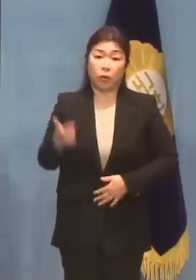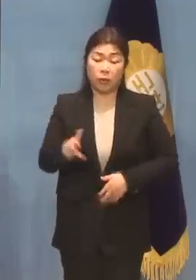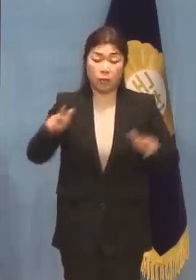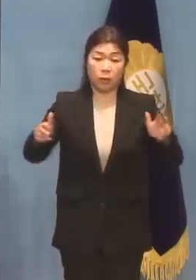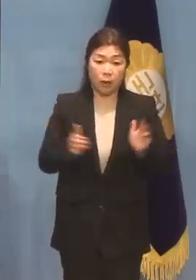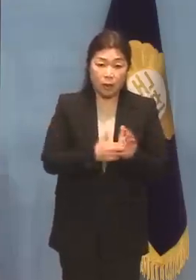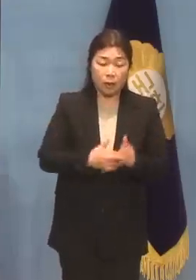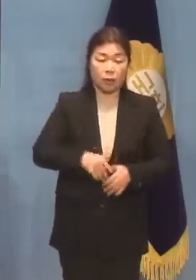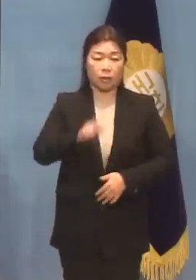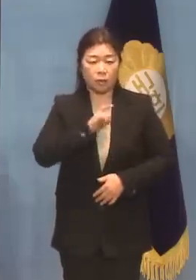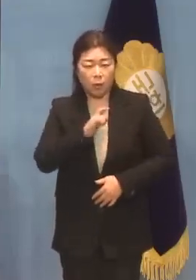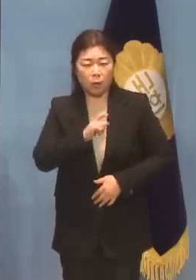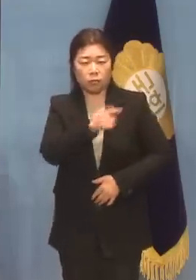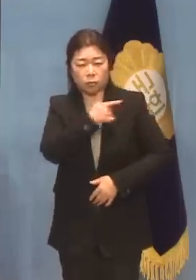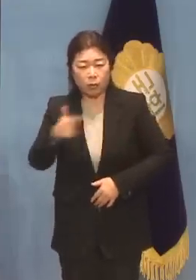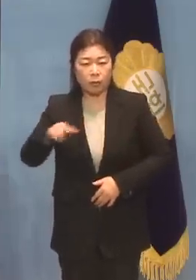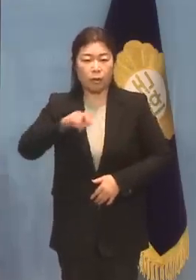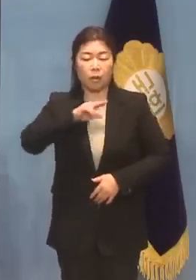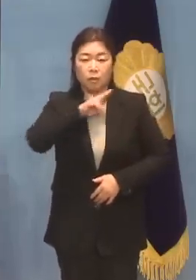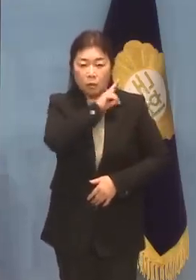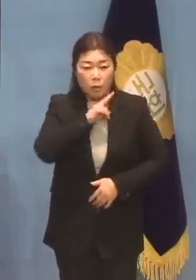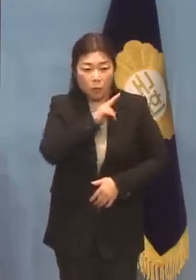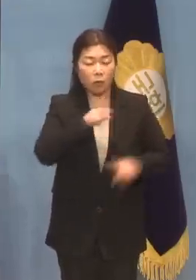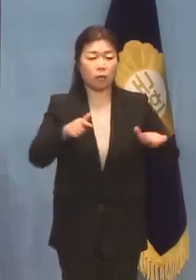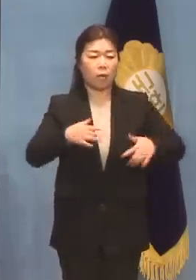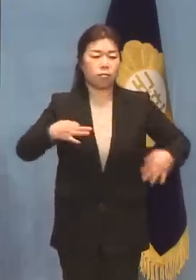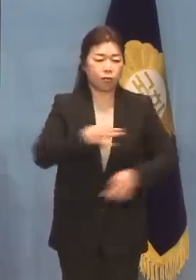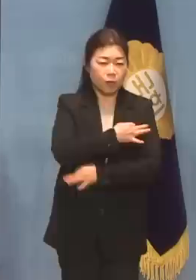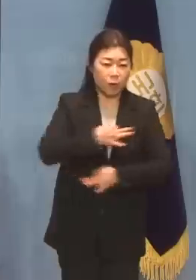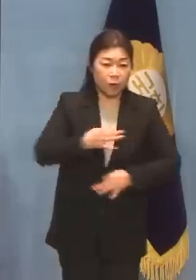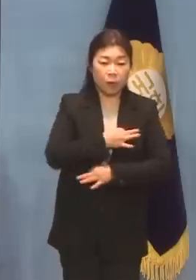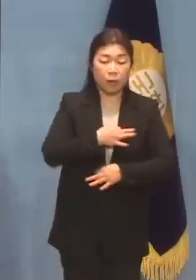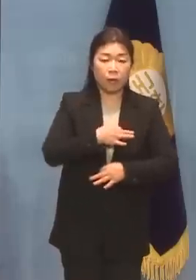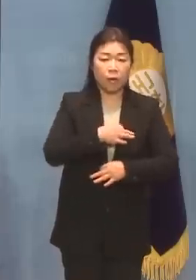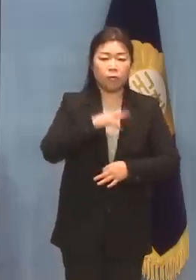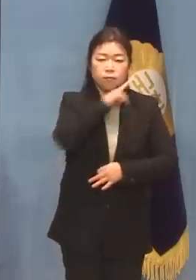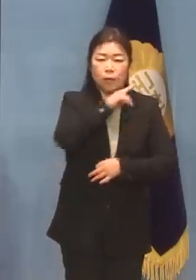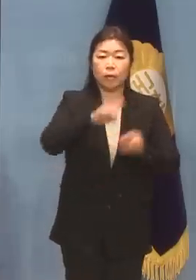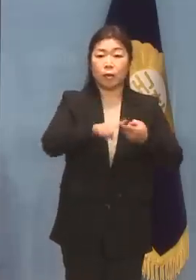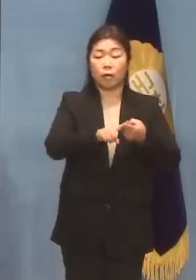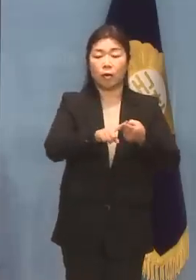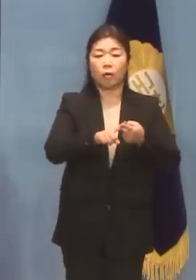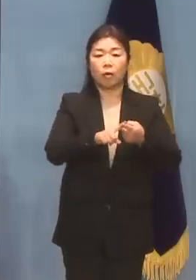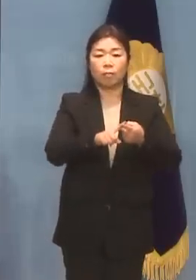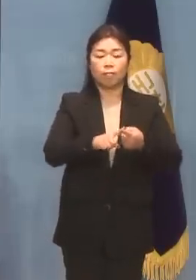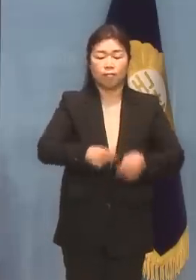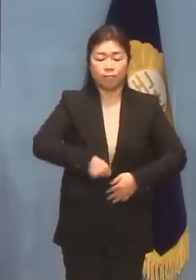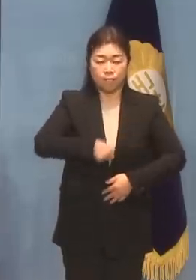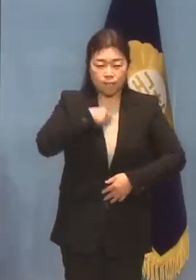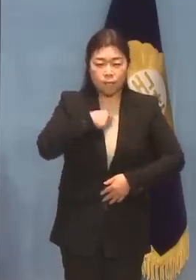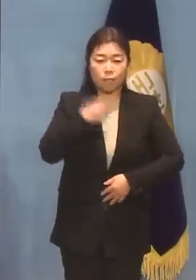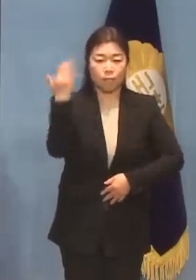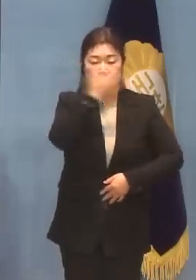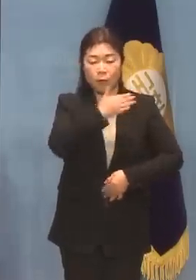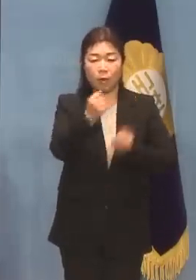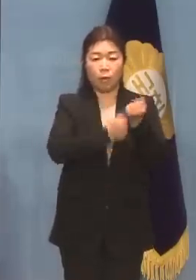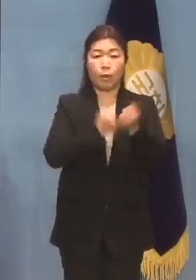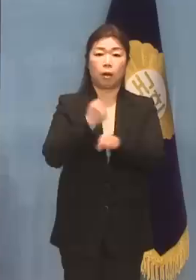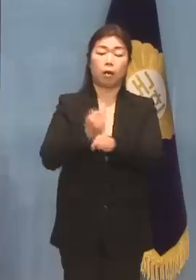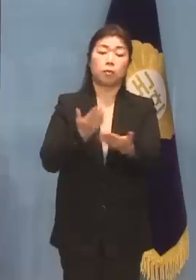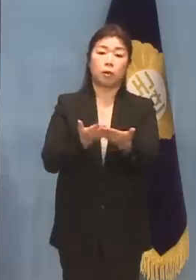제기되었던 본인과 형제들을 둘러싼 각종 토착 비리 의혹에 대해 국민 앞에 한 점 의혹이 남지 않도록